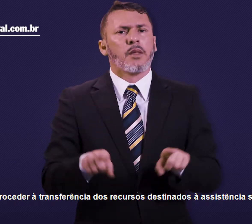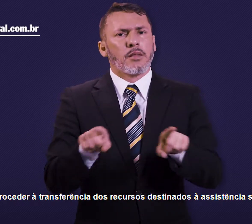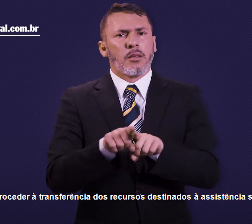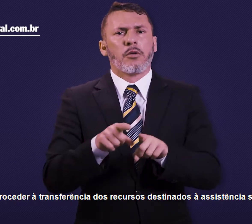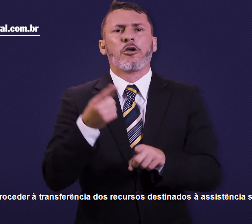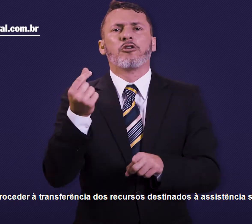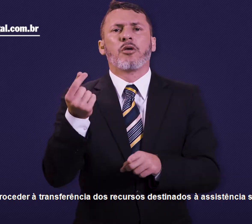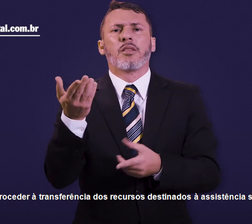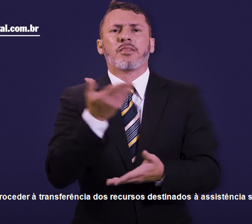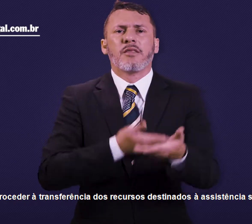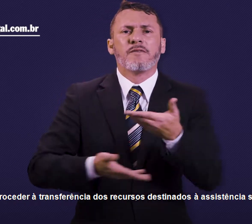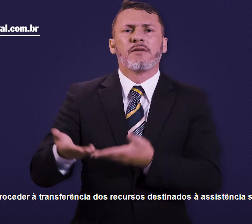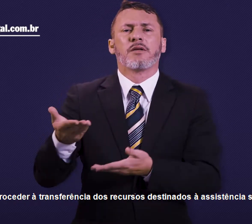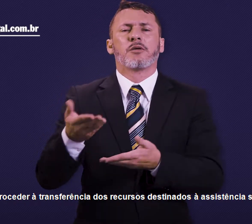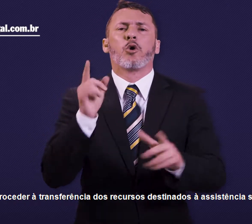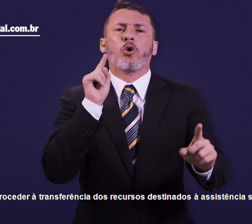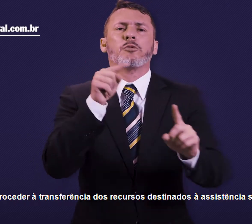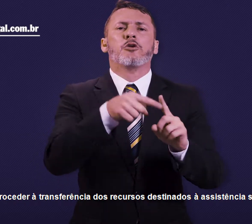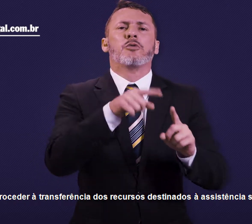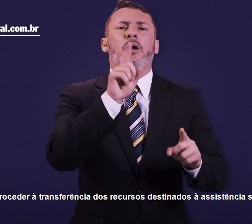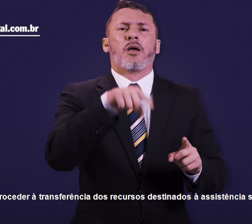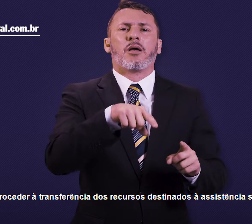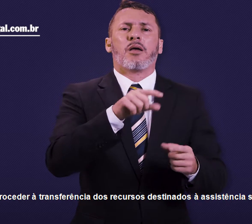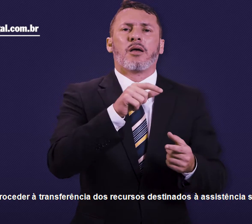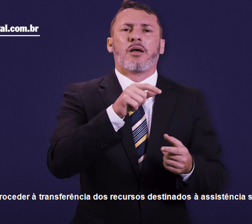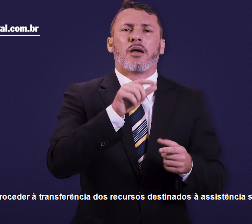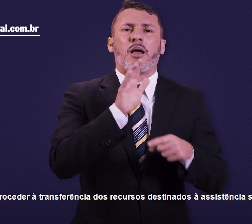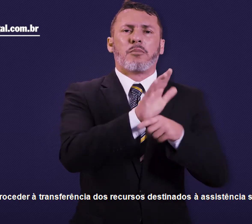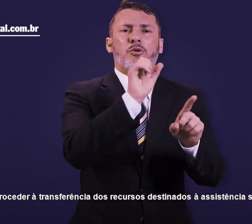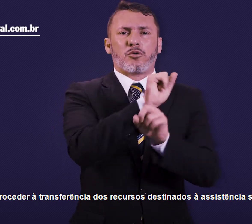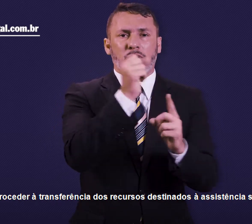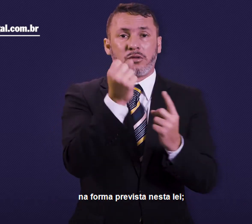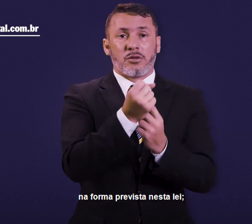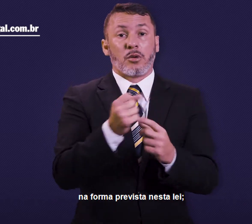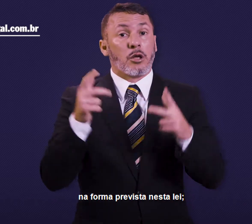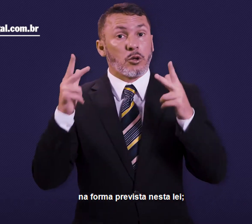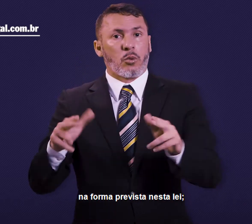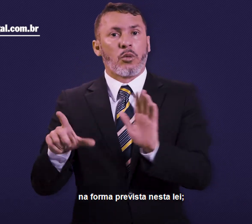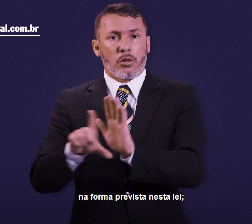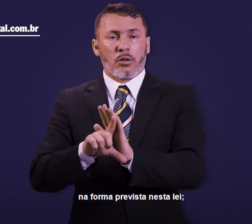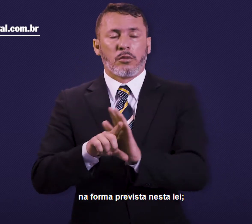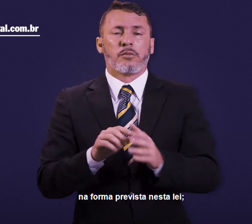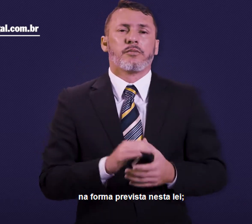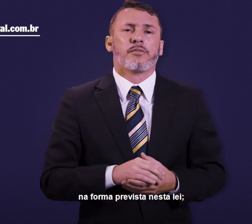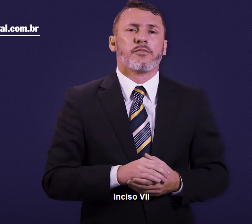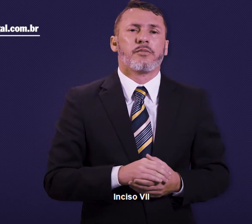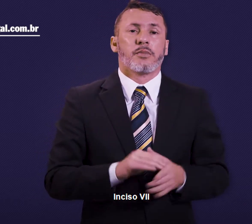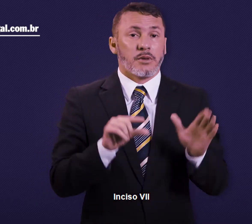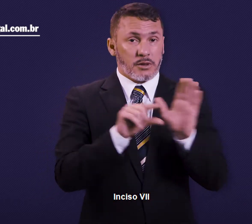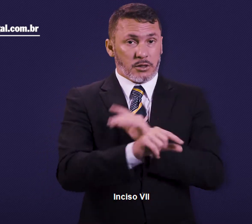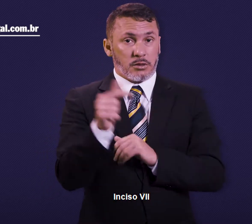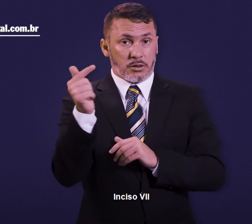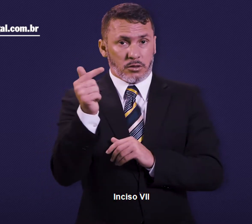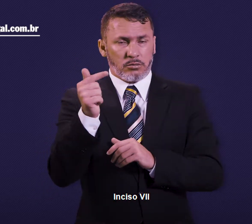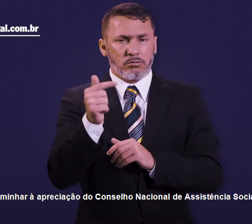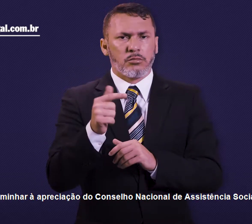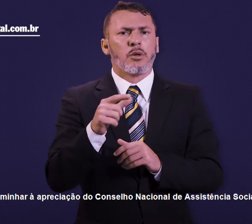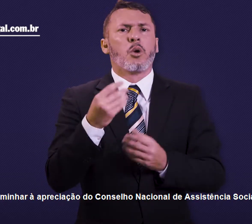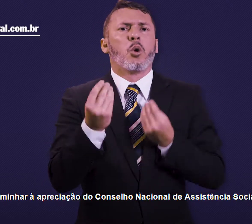à transferência dos recursos destinados à assistência social na forma prevista nesta lei. Inciso 7. Encaminhar